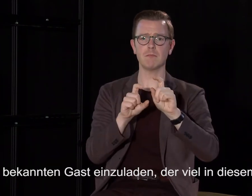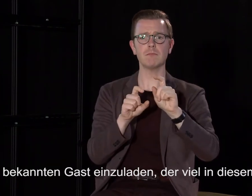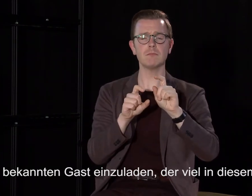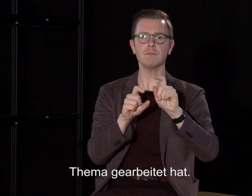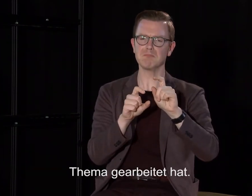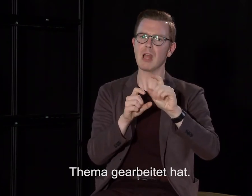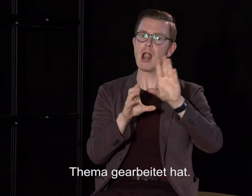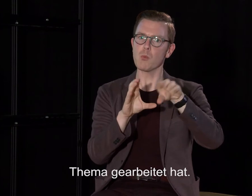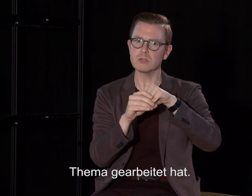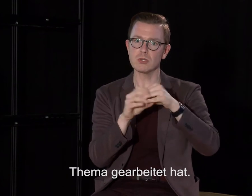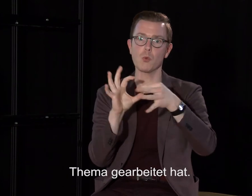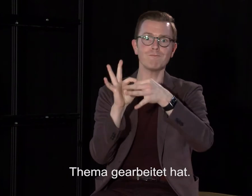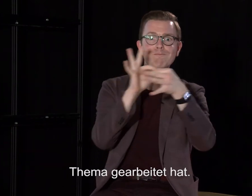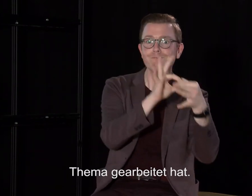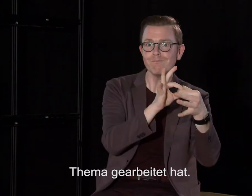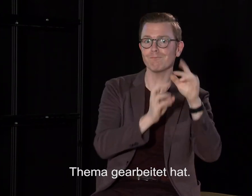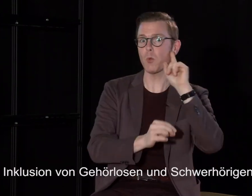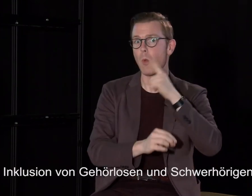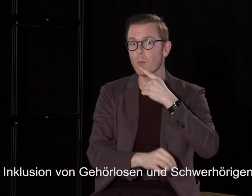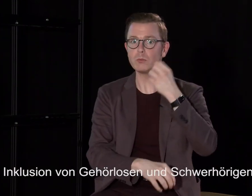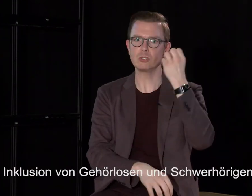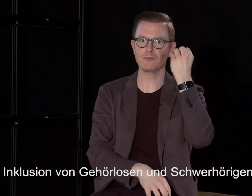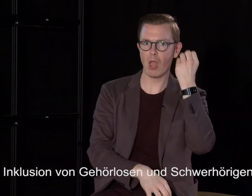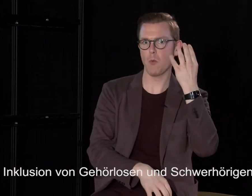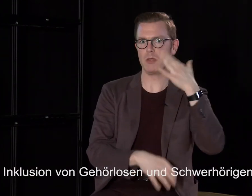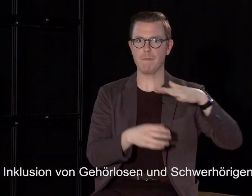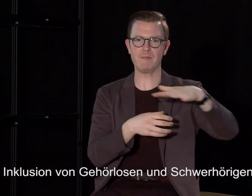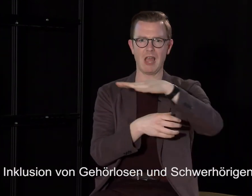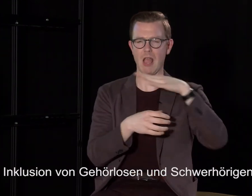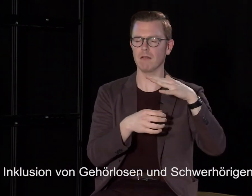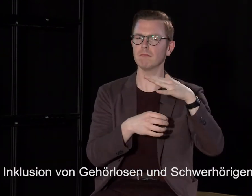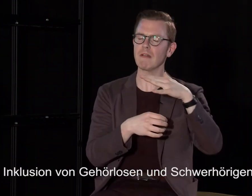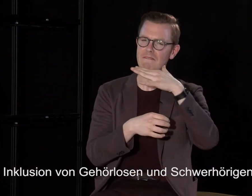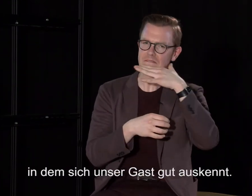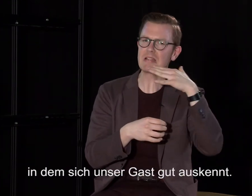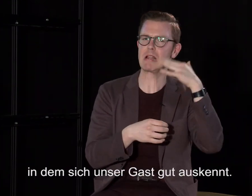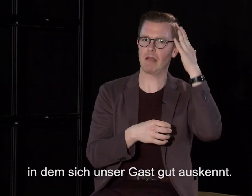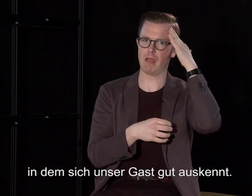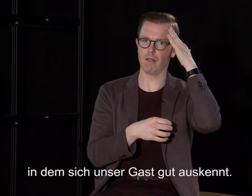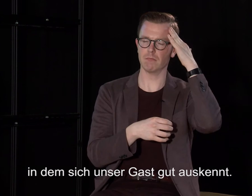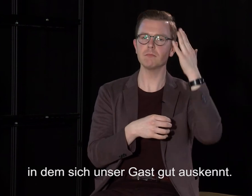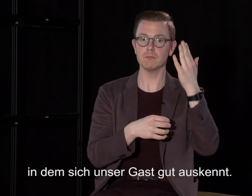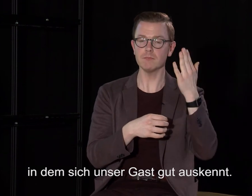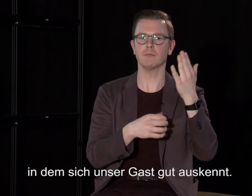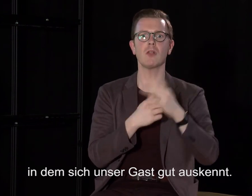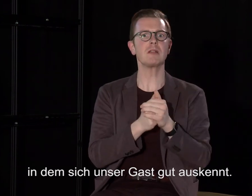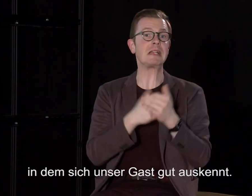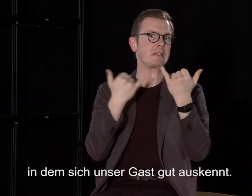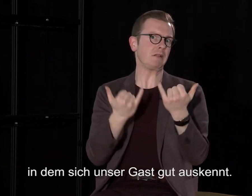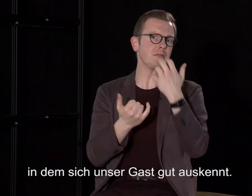diesem Thema gearbeitet hat. Inklusion im Bereich Gehörlose, Schwerhörige kennt sich gut aus. Und da haben wir